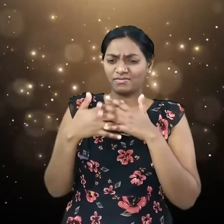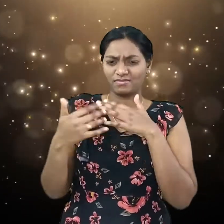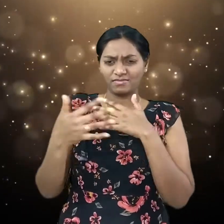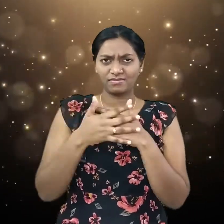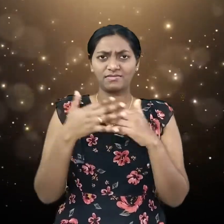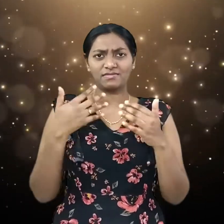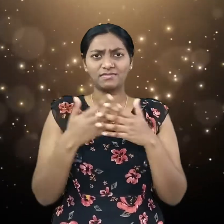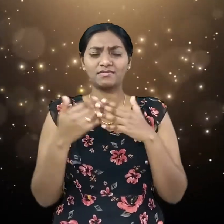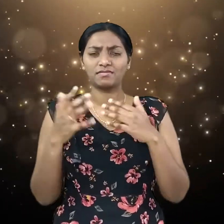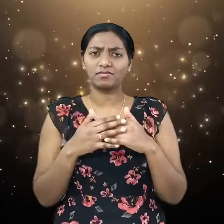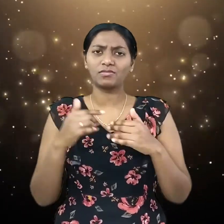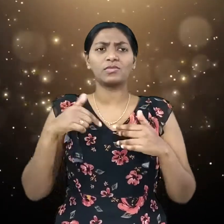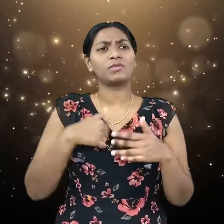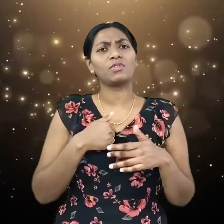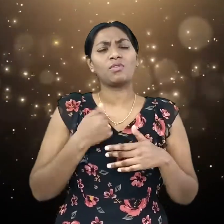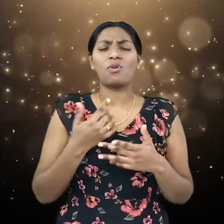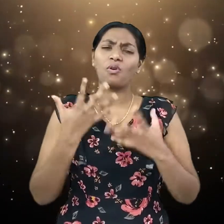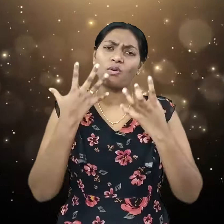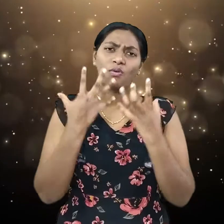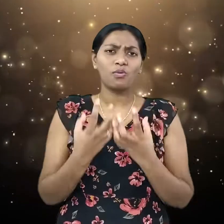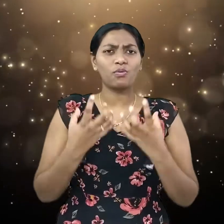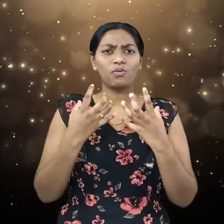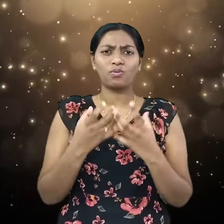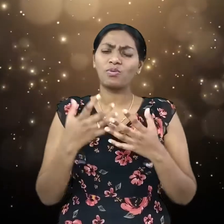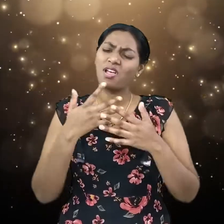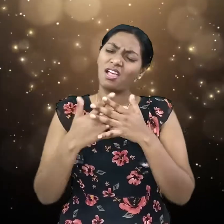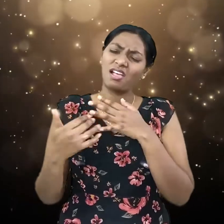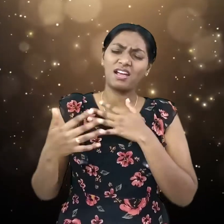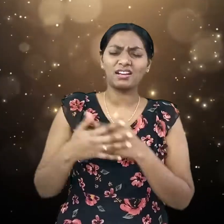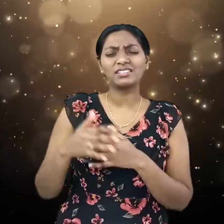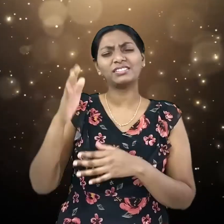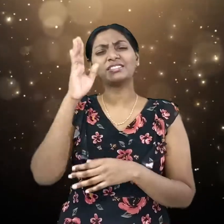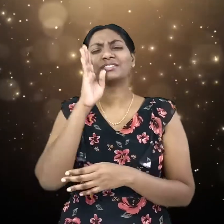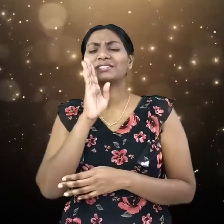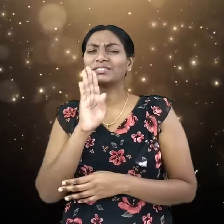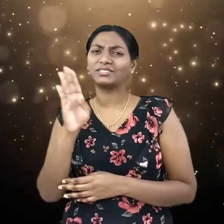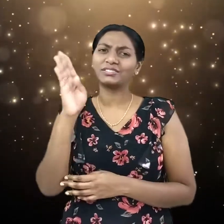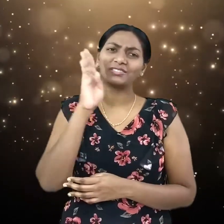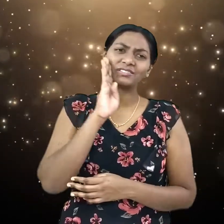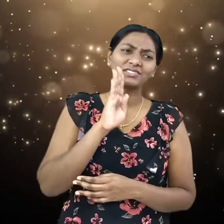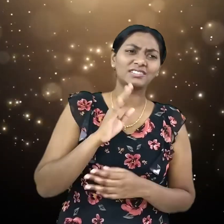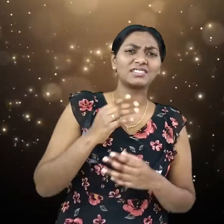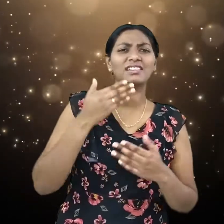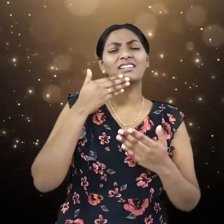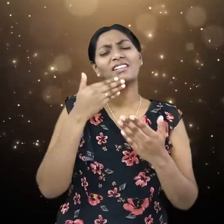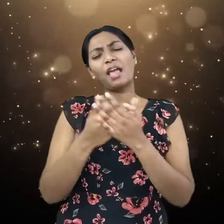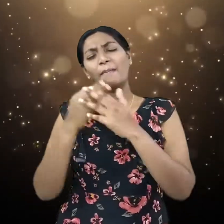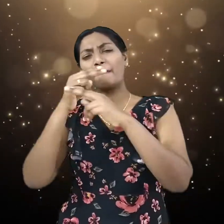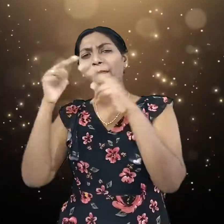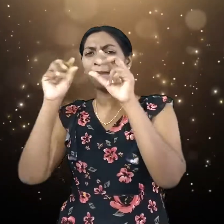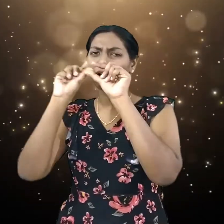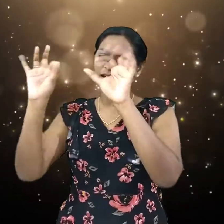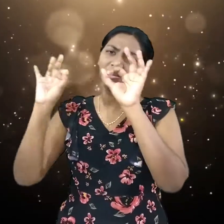जब अंधेरा छा जाए गाऊं तभी।